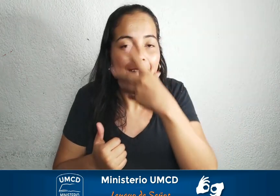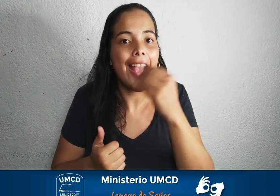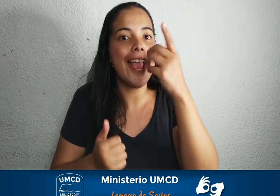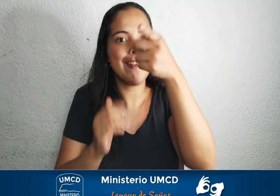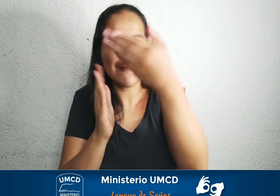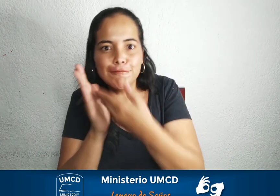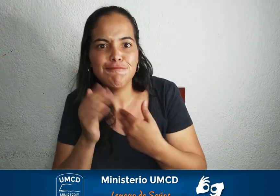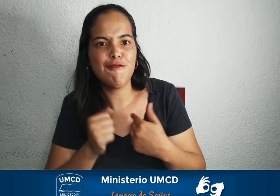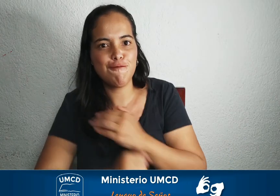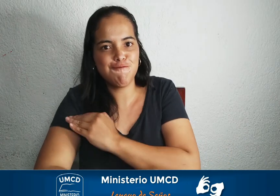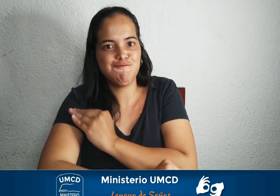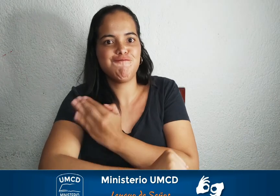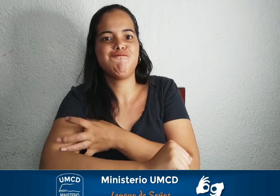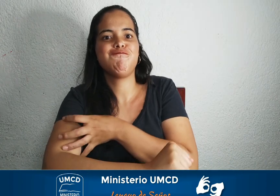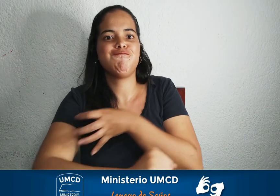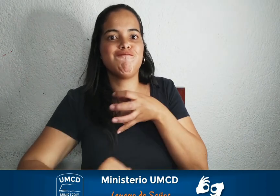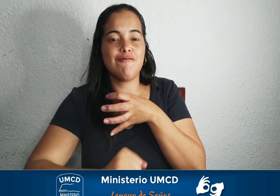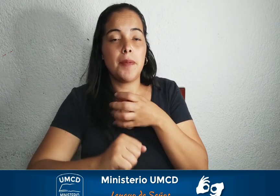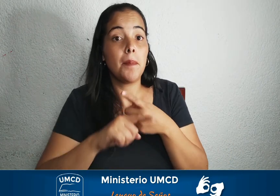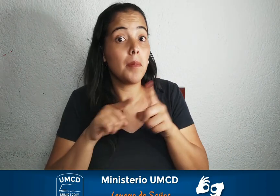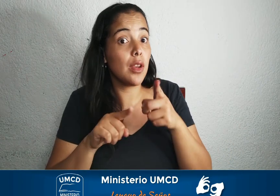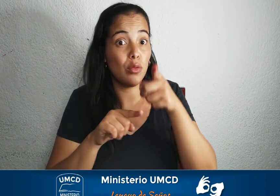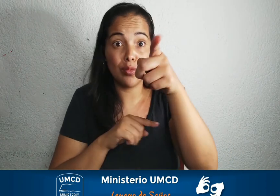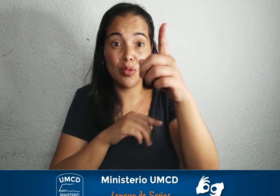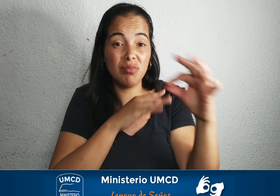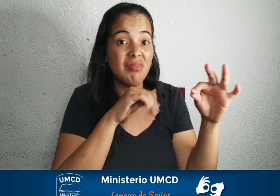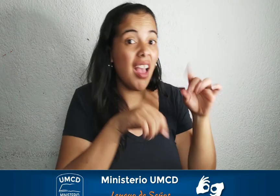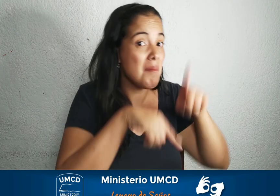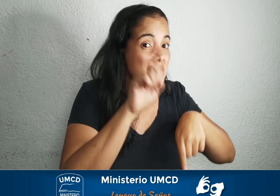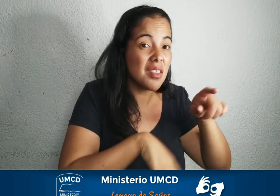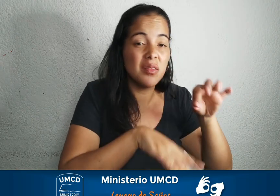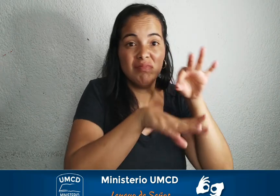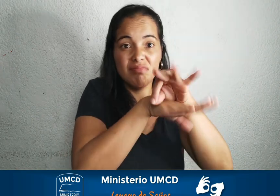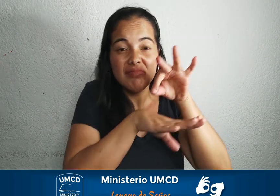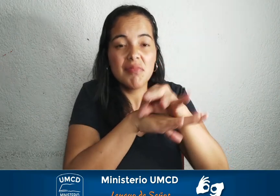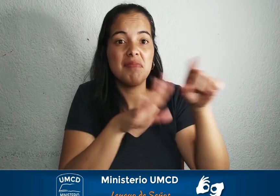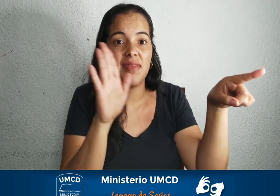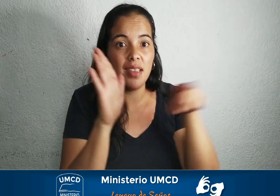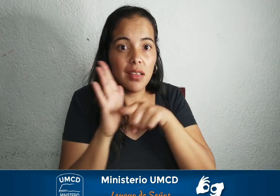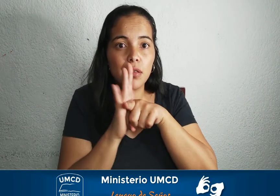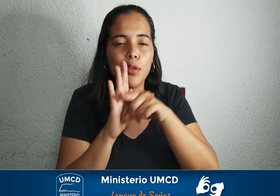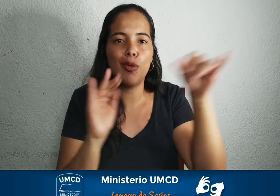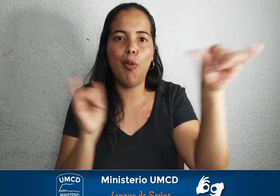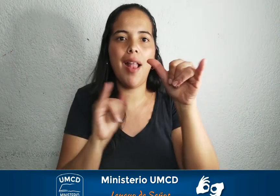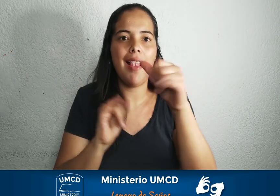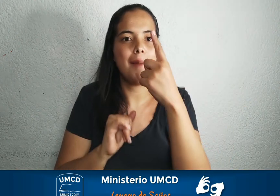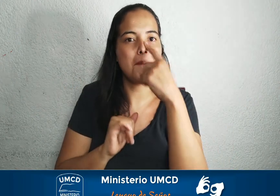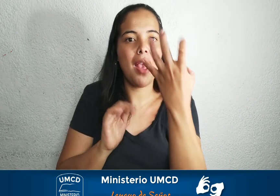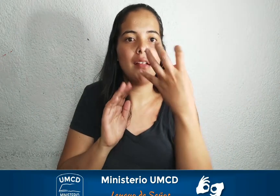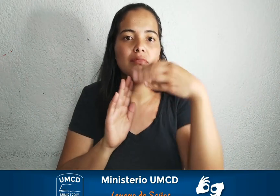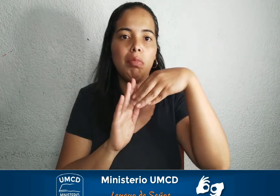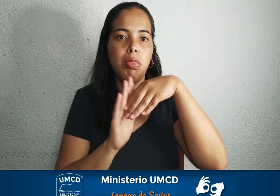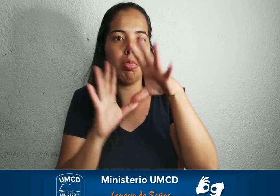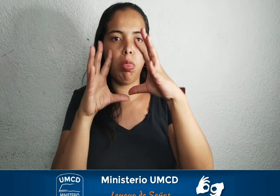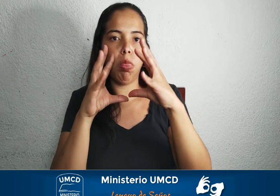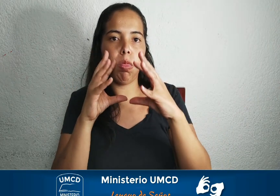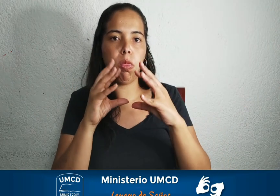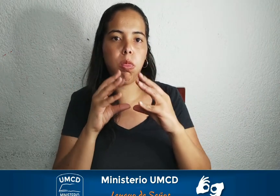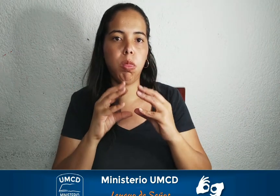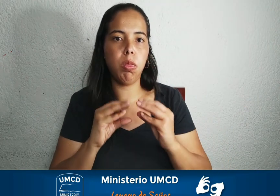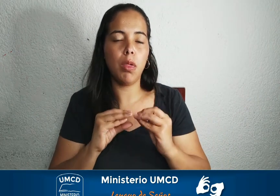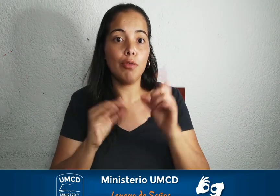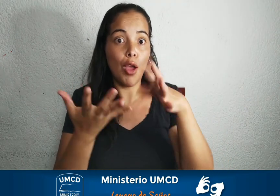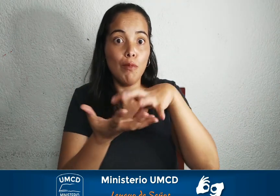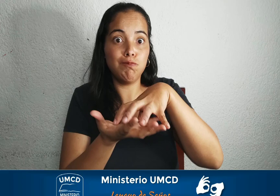Como usted entiende la palabra de Dios, será afectada en la manera como usted también ha sido ya